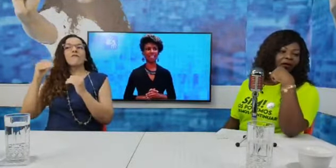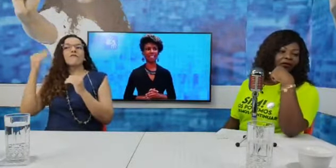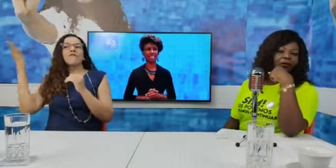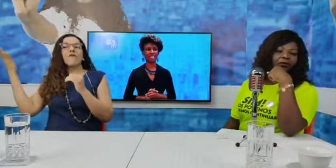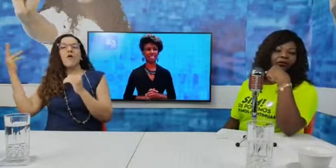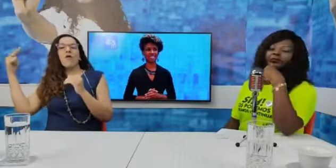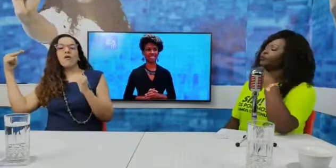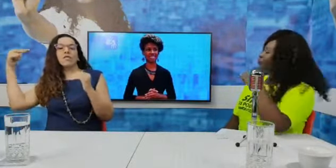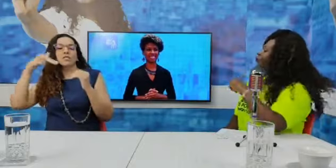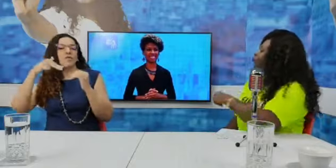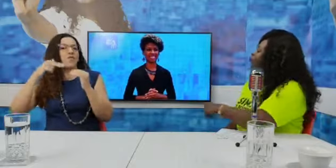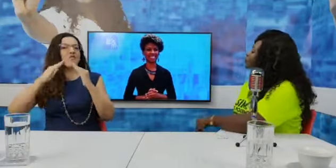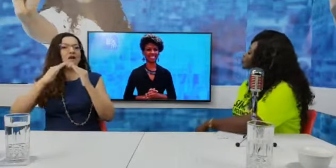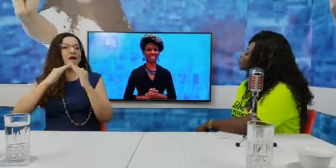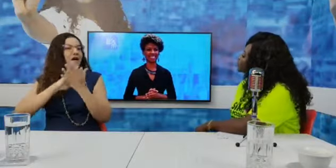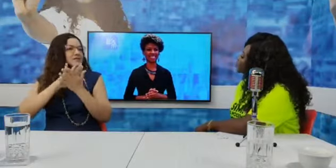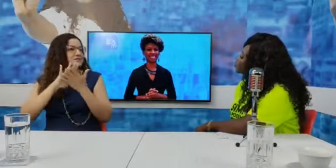invisibilizadas.